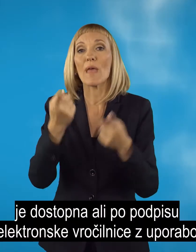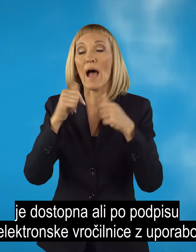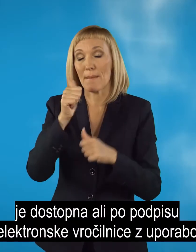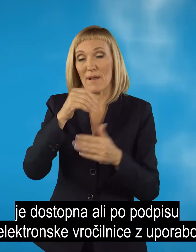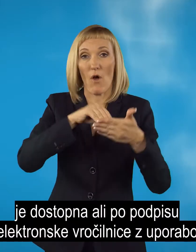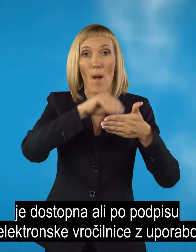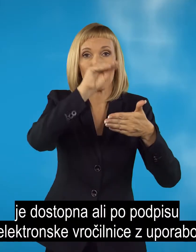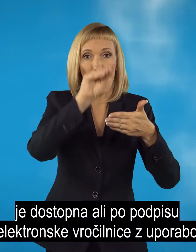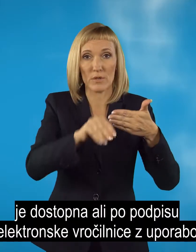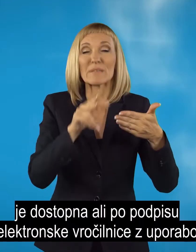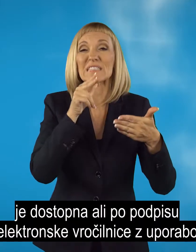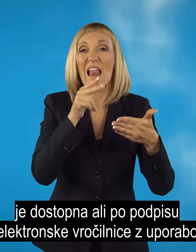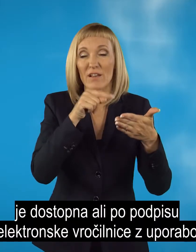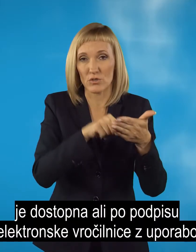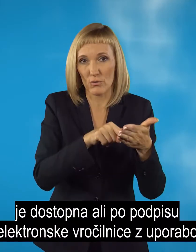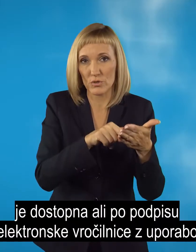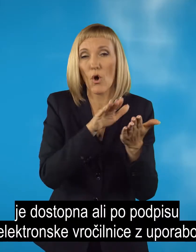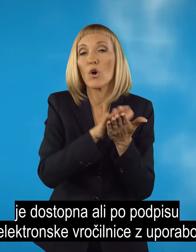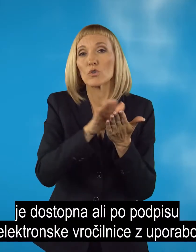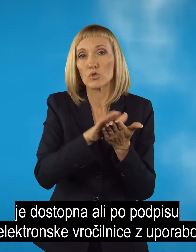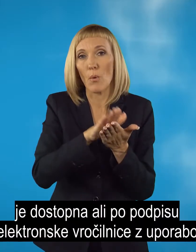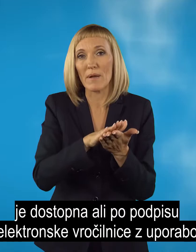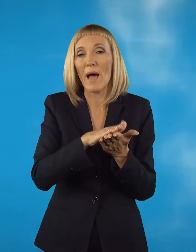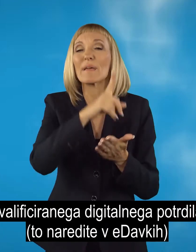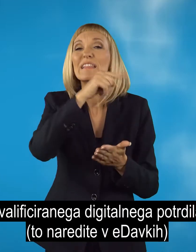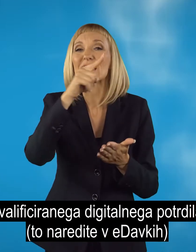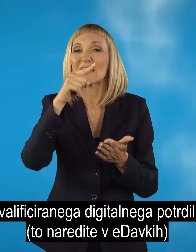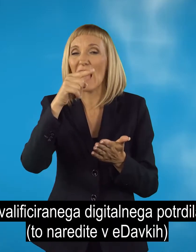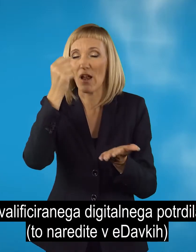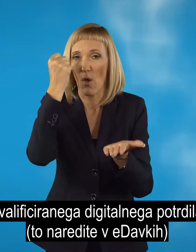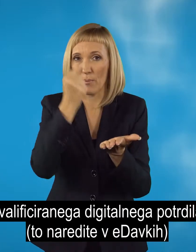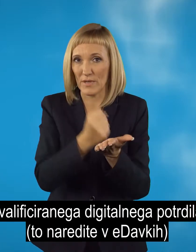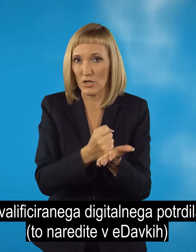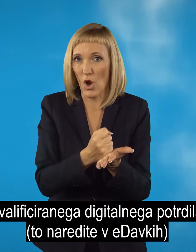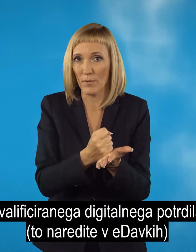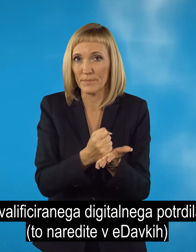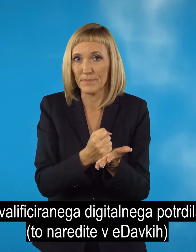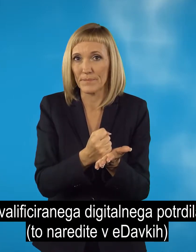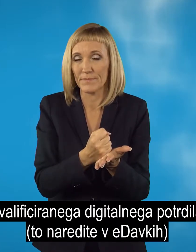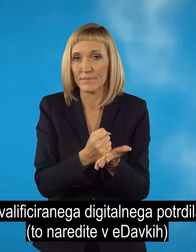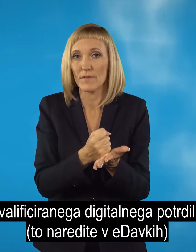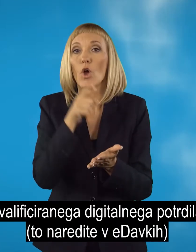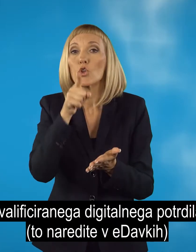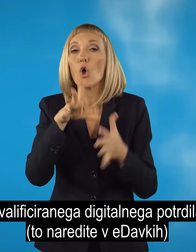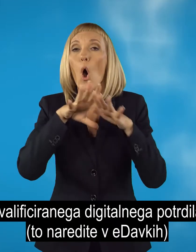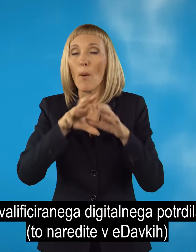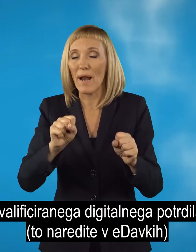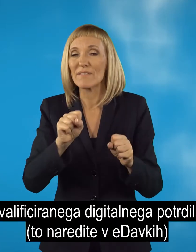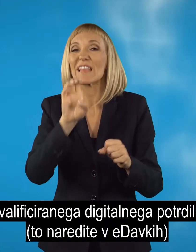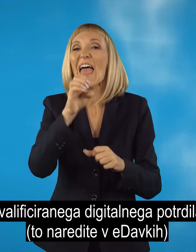po podpisu elektronske vročilnice z uporabo kvalificiranega digitalnega potrdila, to naredite v